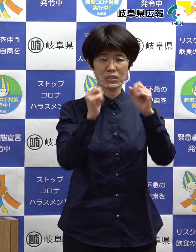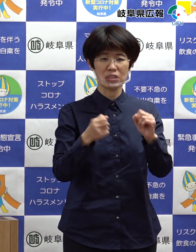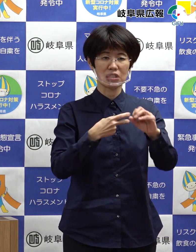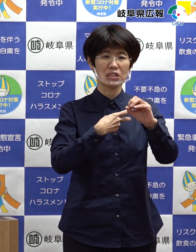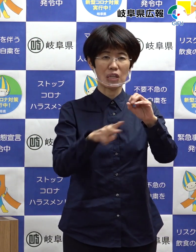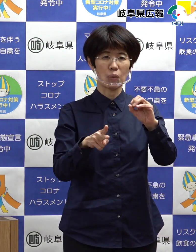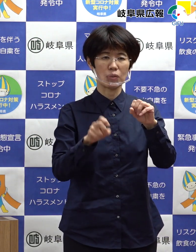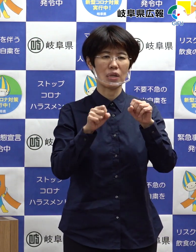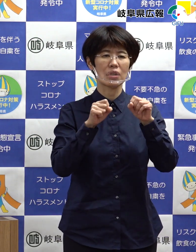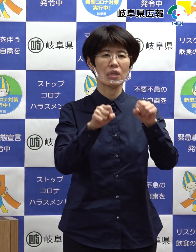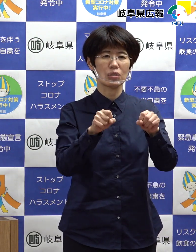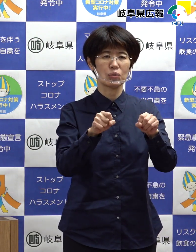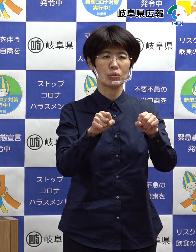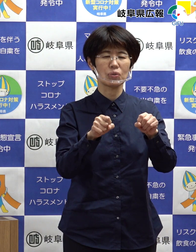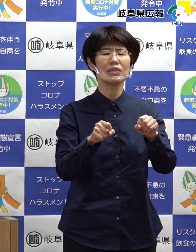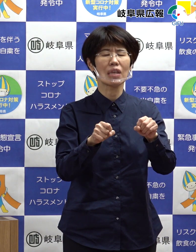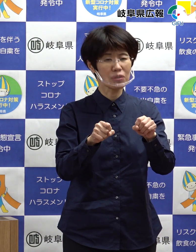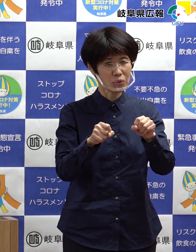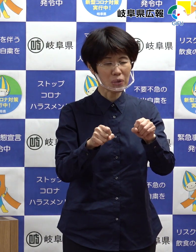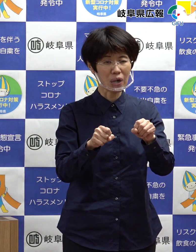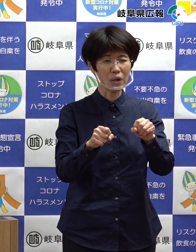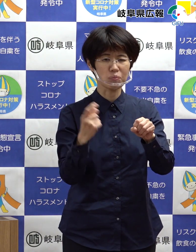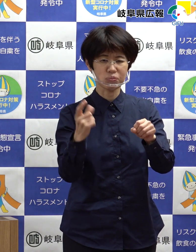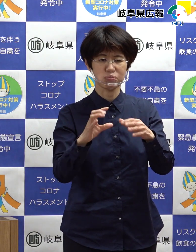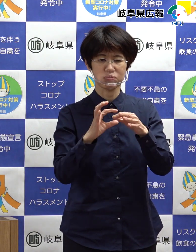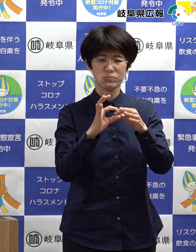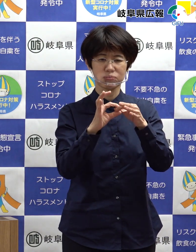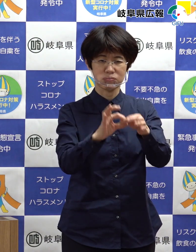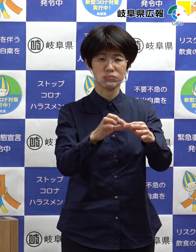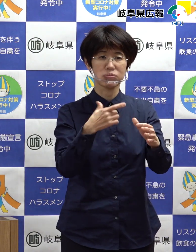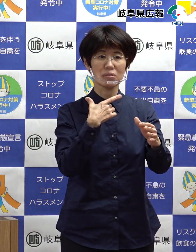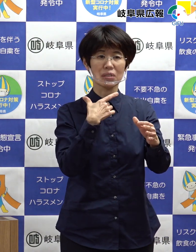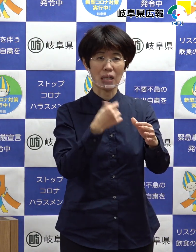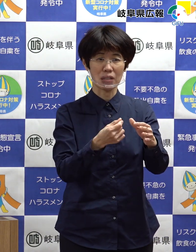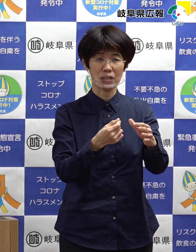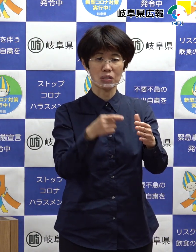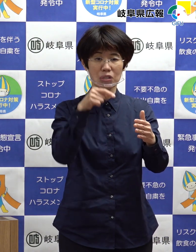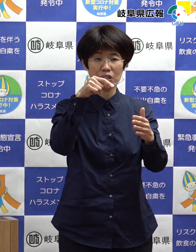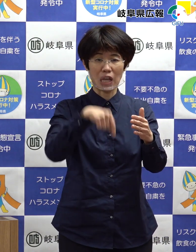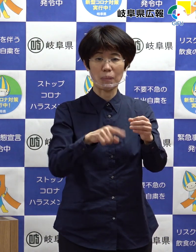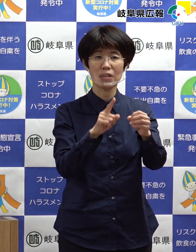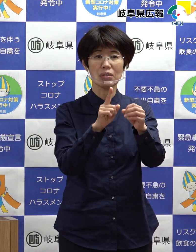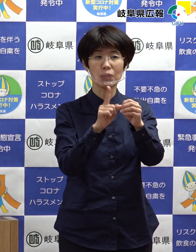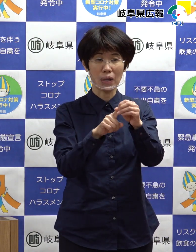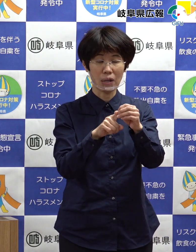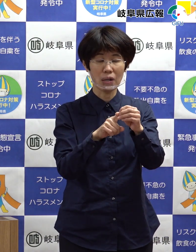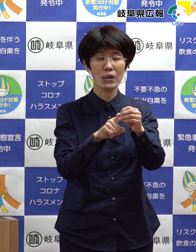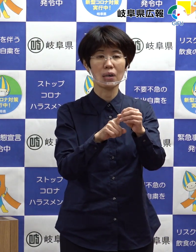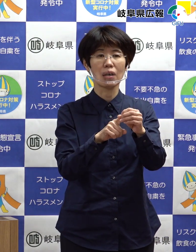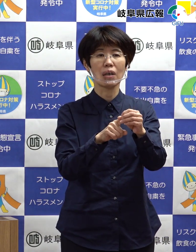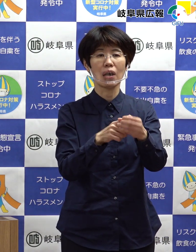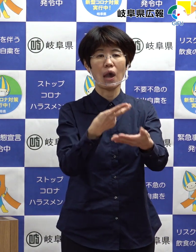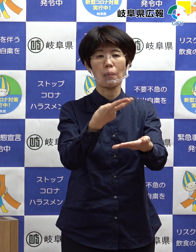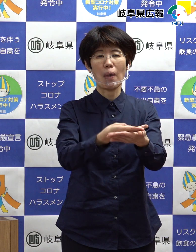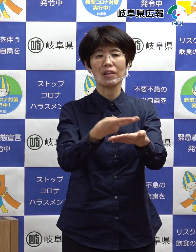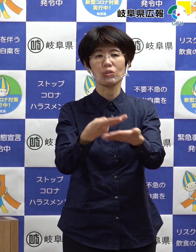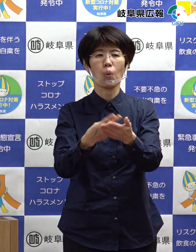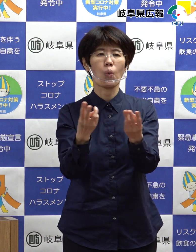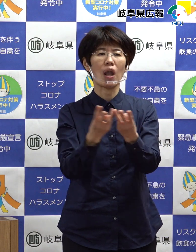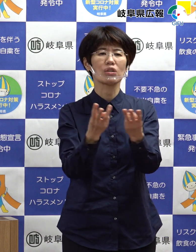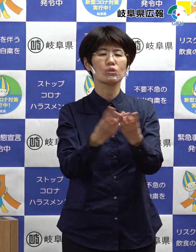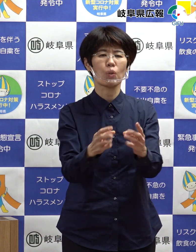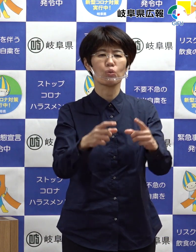ゼロでやってますから、なんとかこれをつなぎたいと。ただつなぐためにはベッド数も増やさなきゃいけない